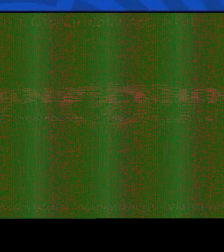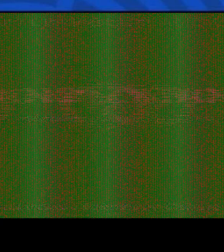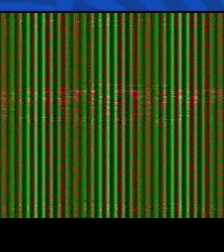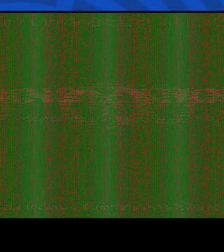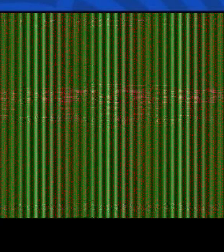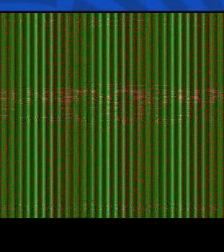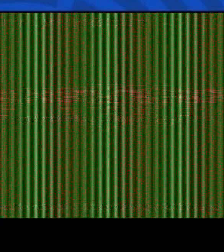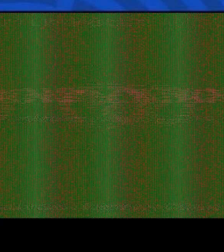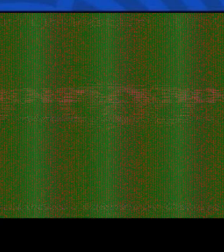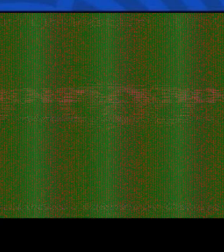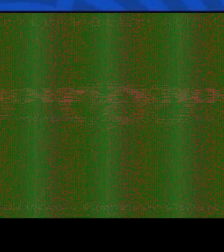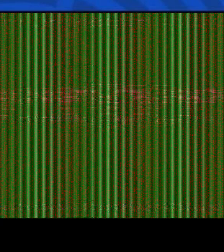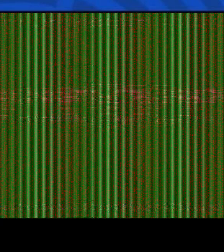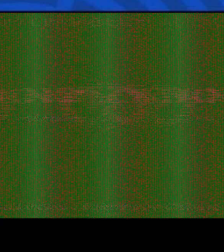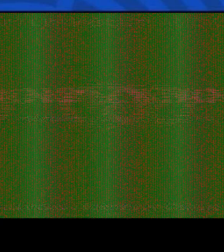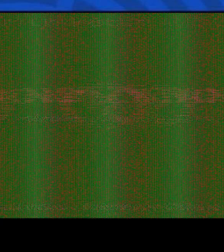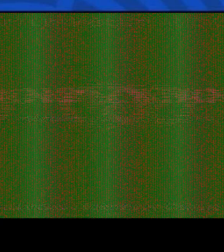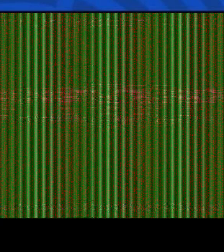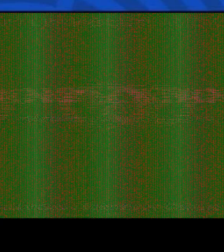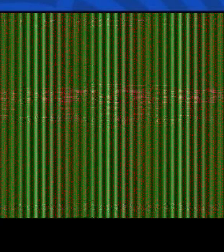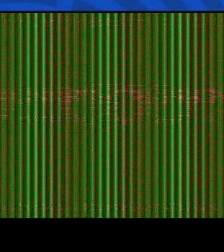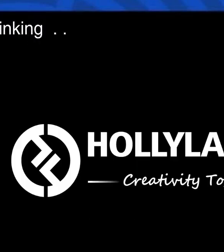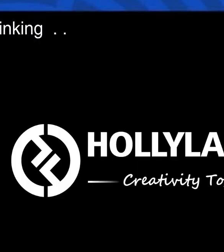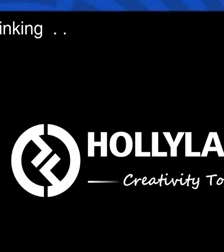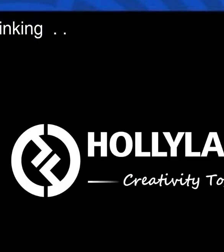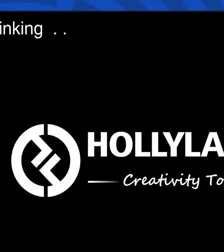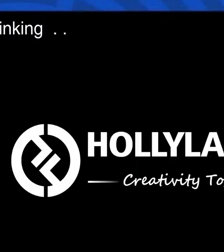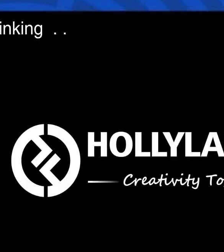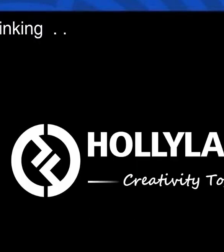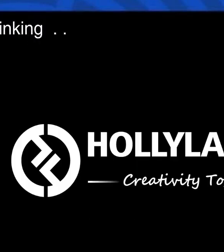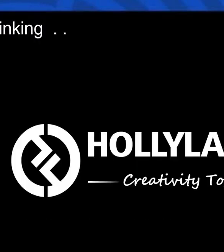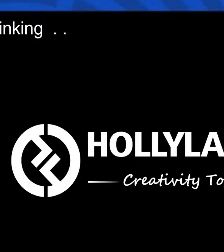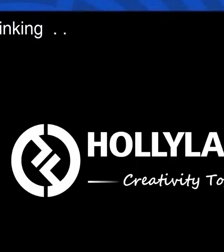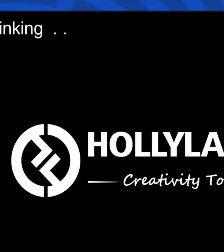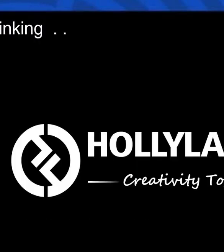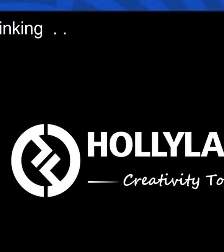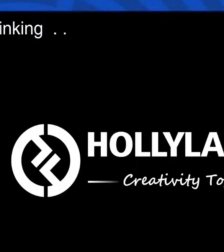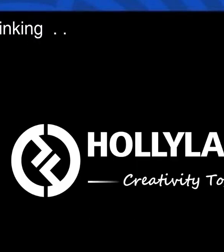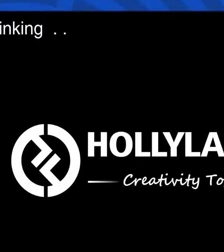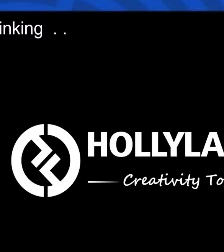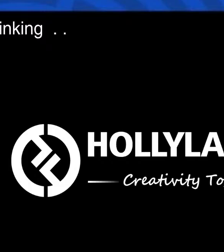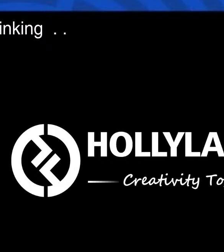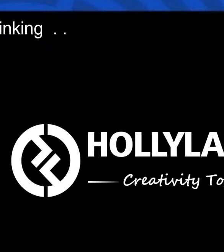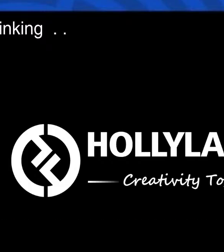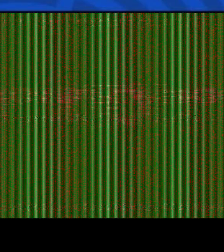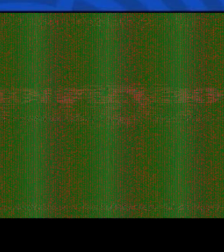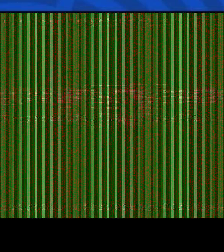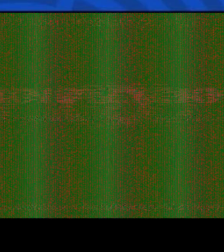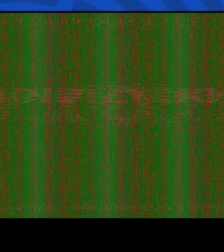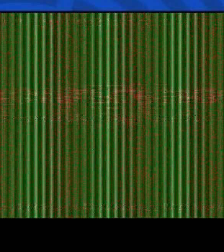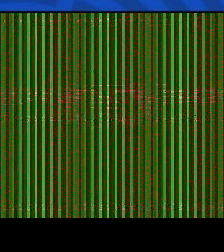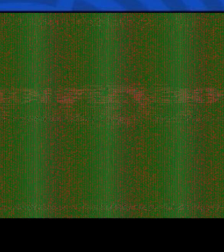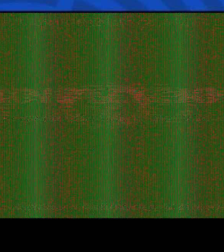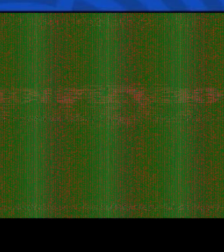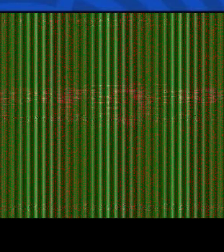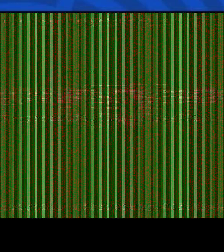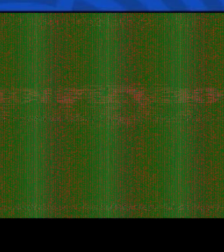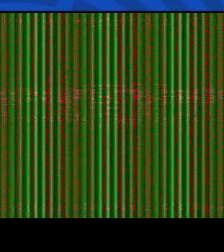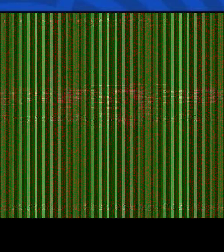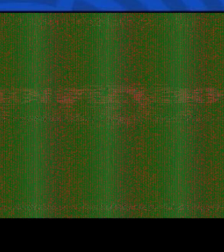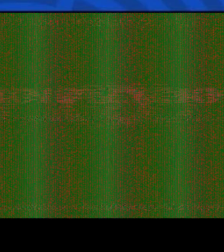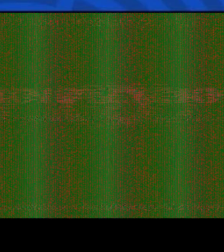do Senhor. Amém. E o Senhor Jesus Cristo, na noite que foi traído, Ele tomou um pão, partiu e